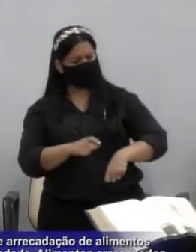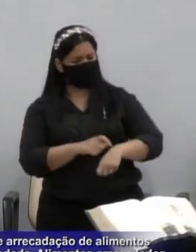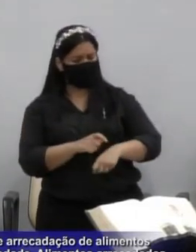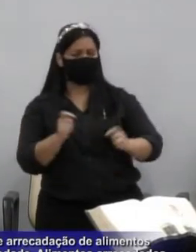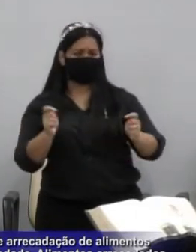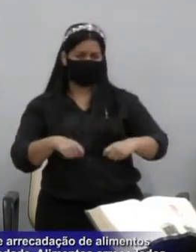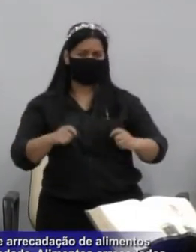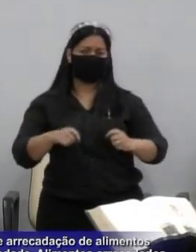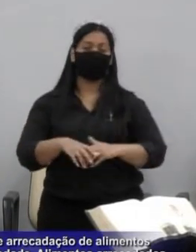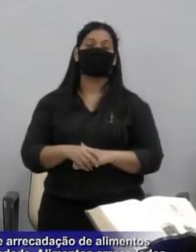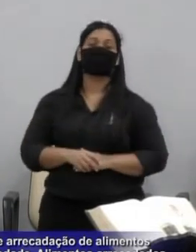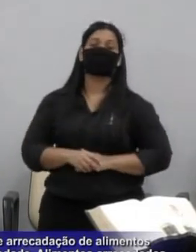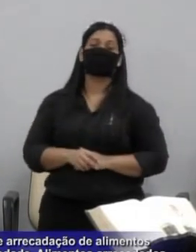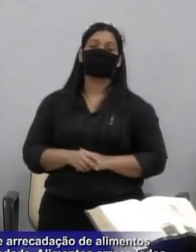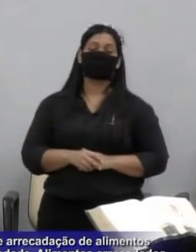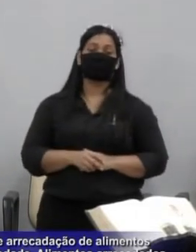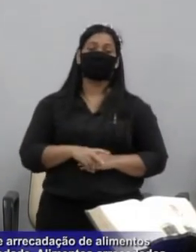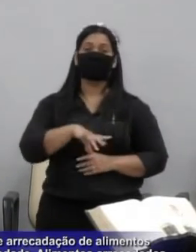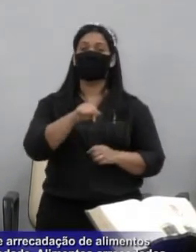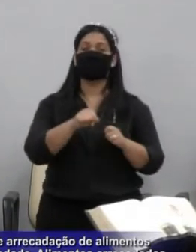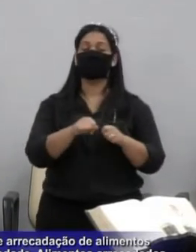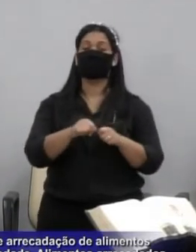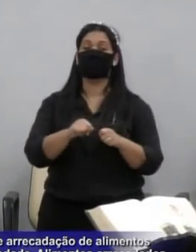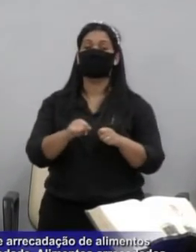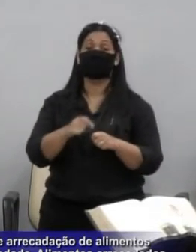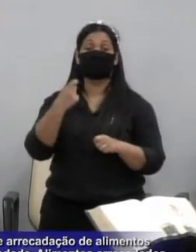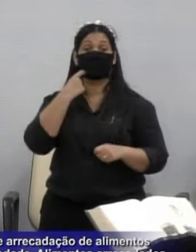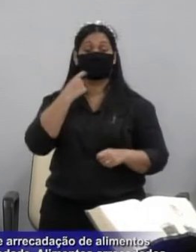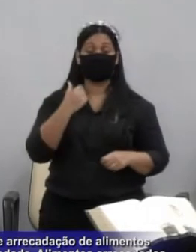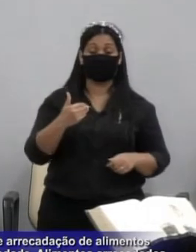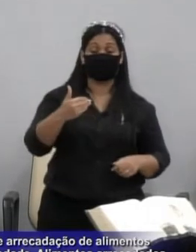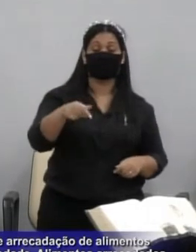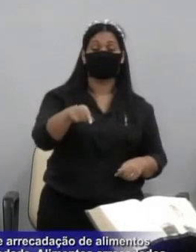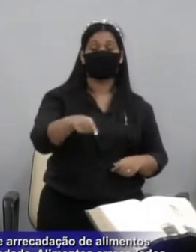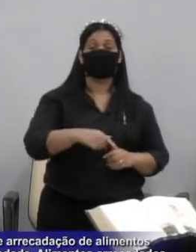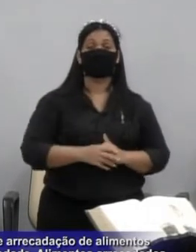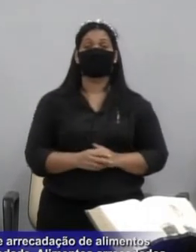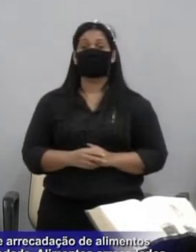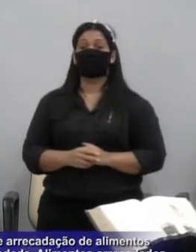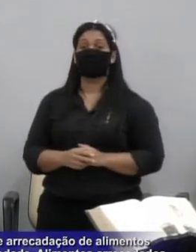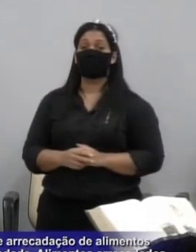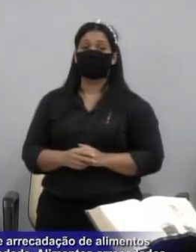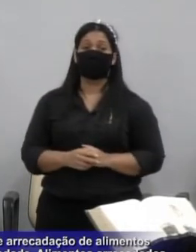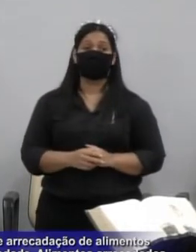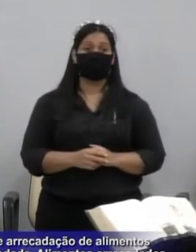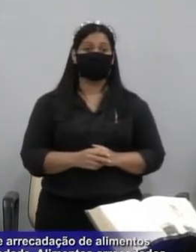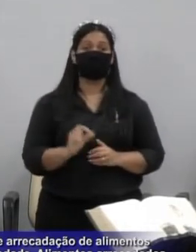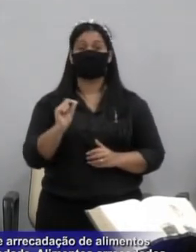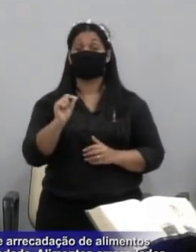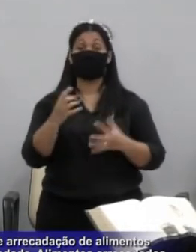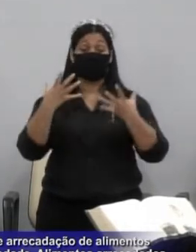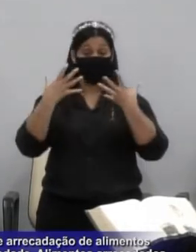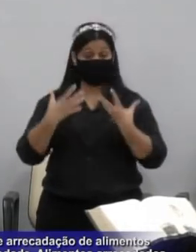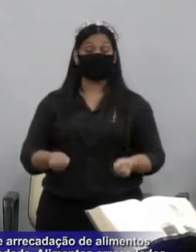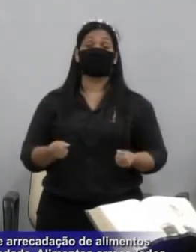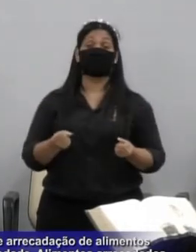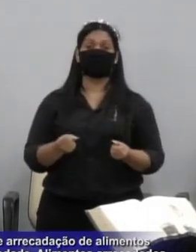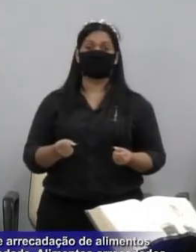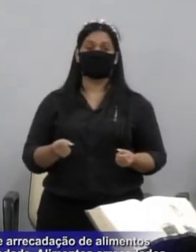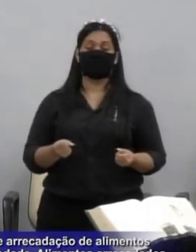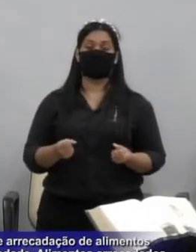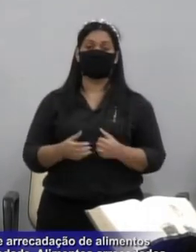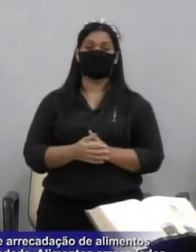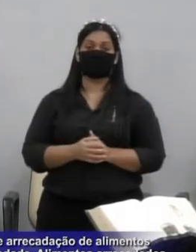quem queira aderir, nós vamos fazer agora na próxima sexta-feira um ato de adesão dessas entidades.